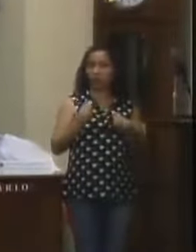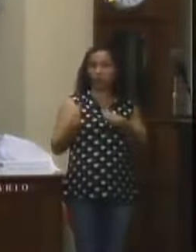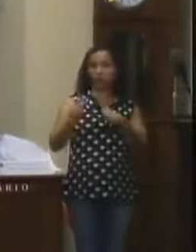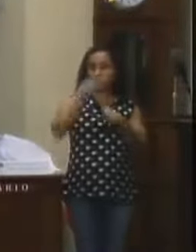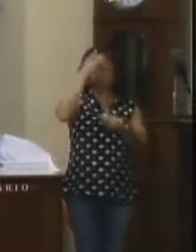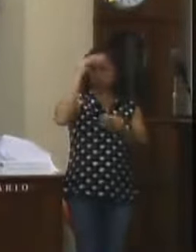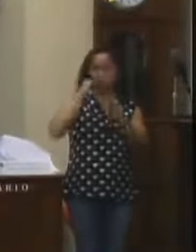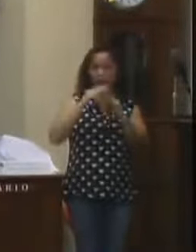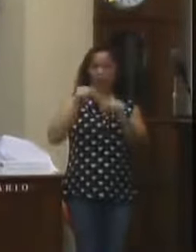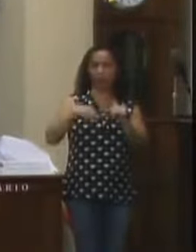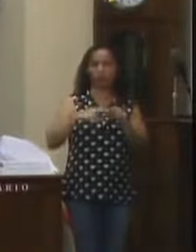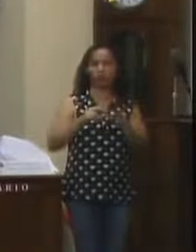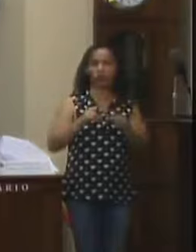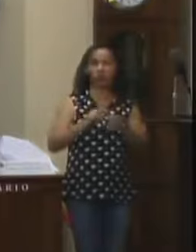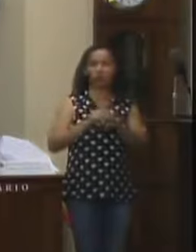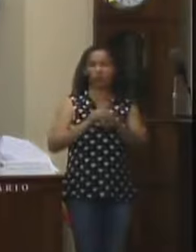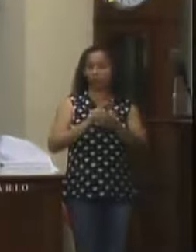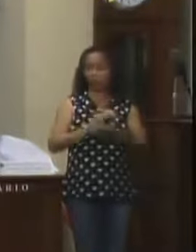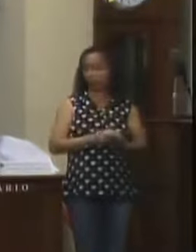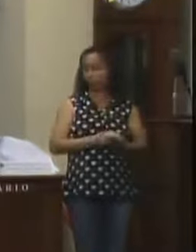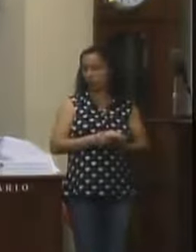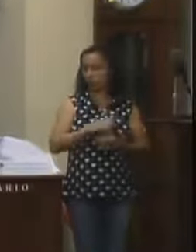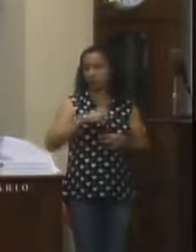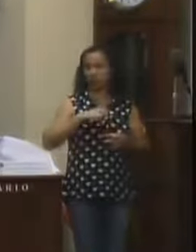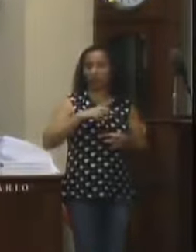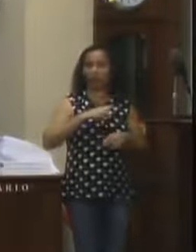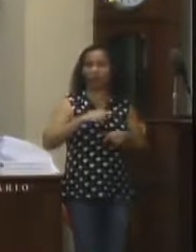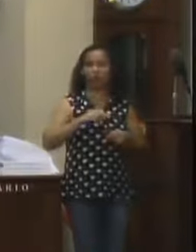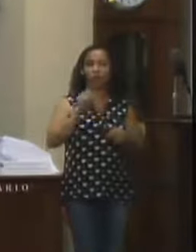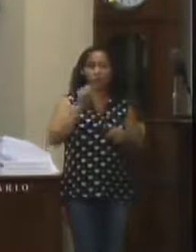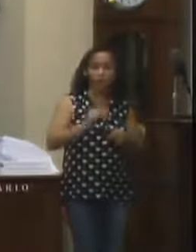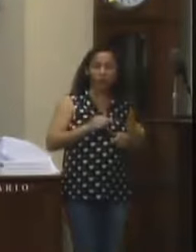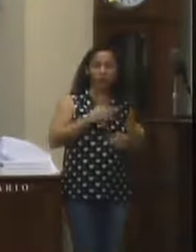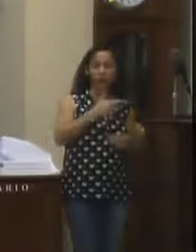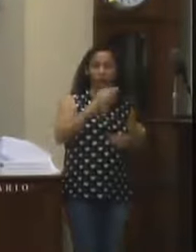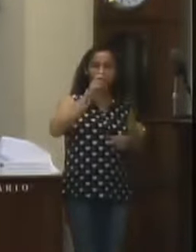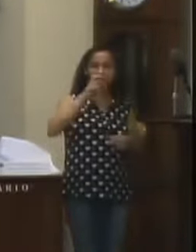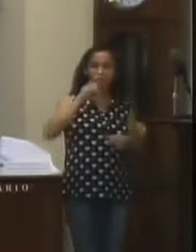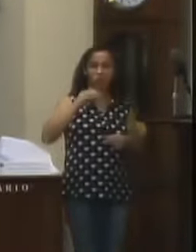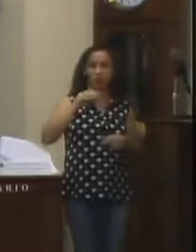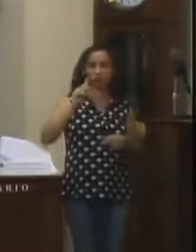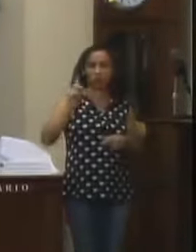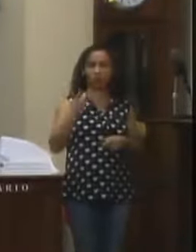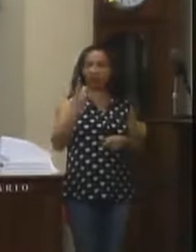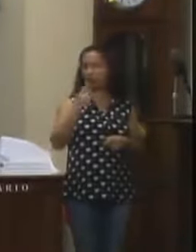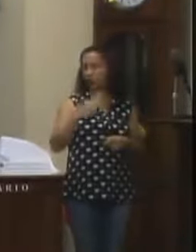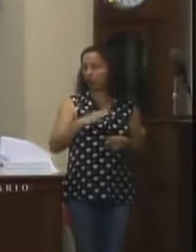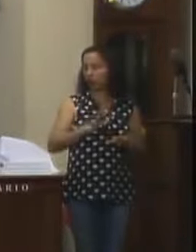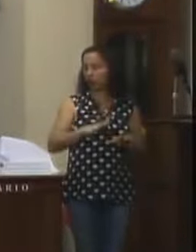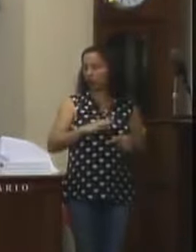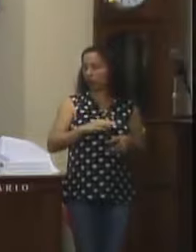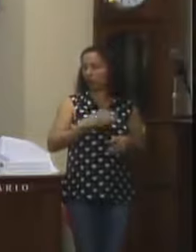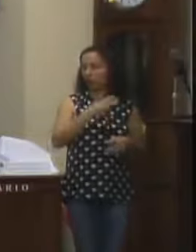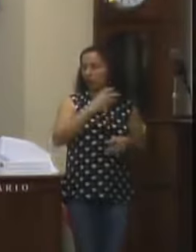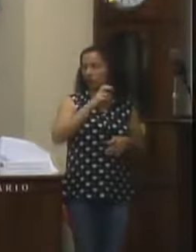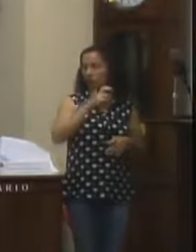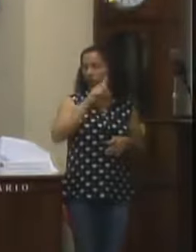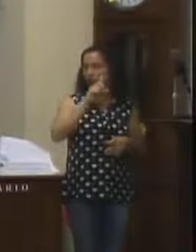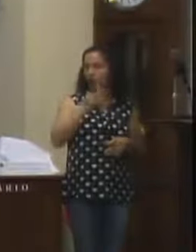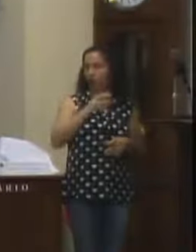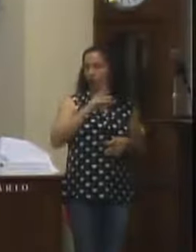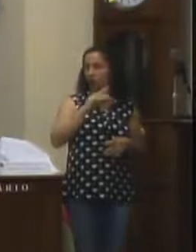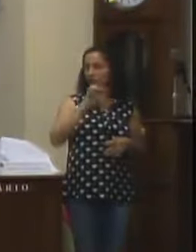convênio com a esfera federal, sendo no mínimo 250 mil habitantes para recebimento de repasse na multa de R$ 35 mil, conforme